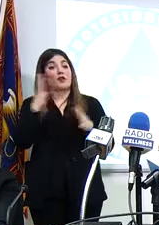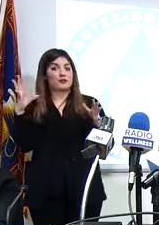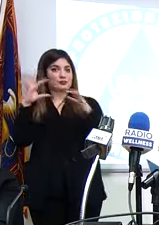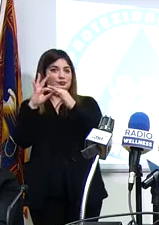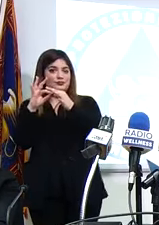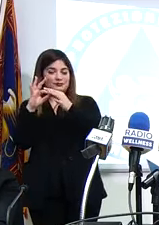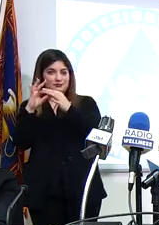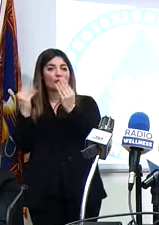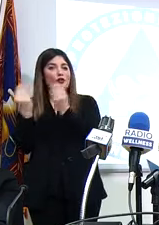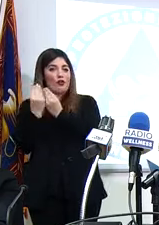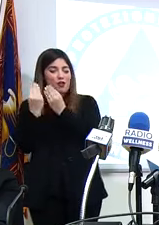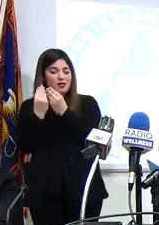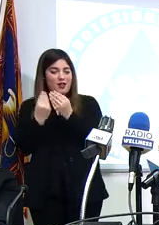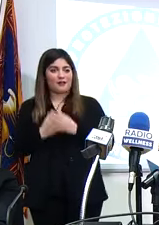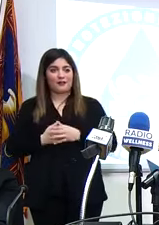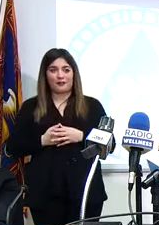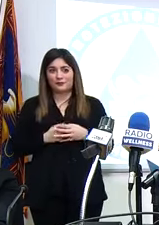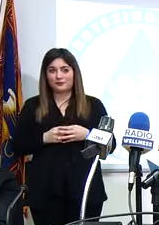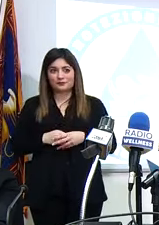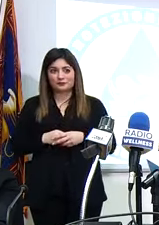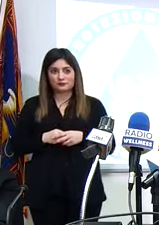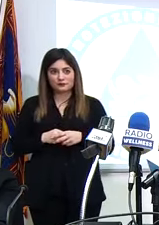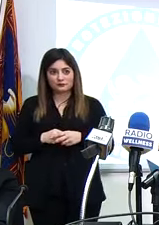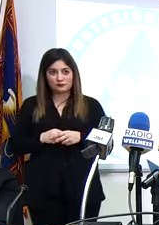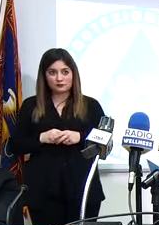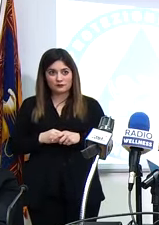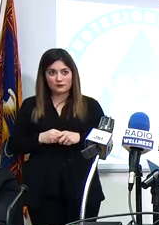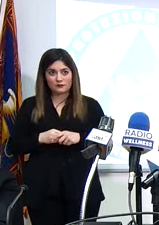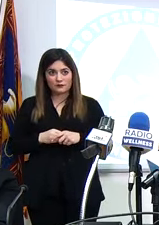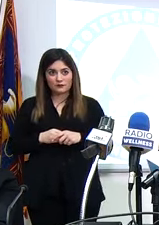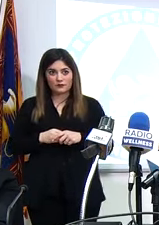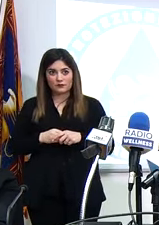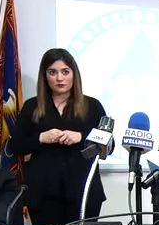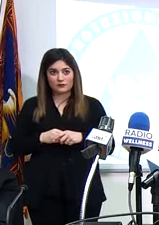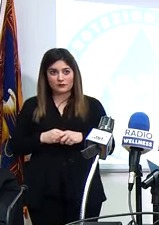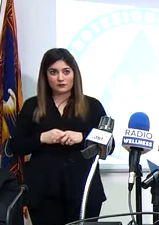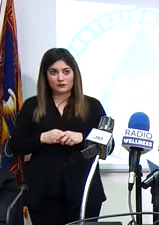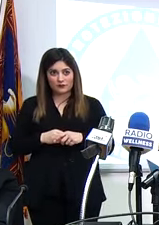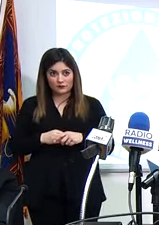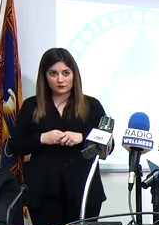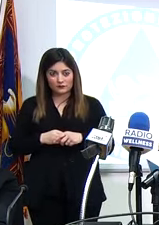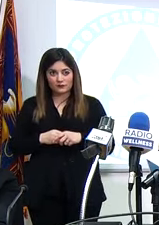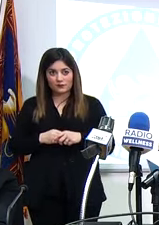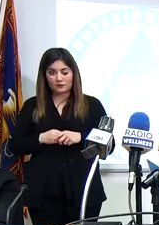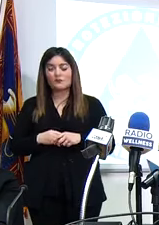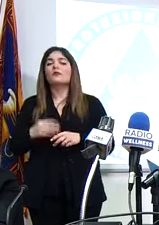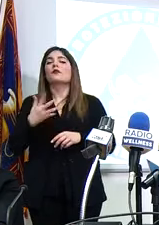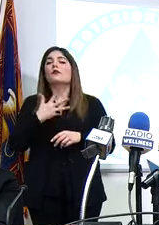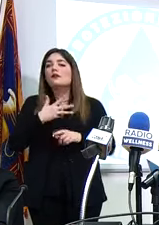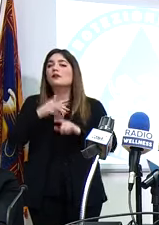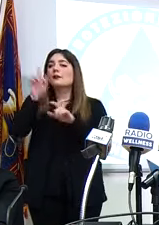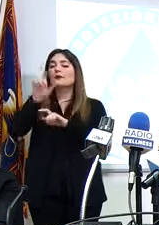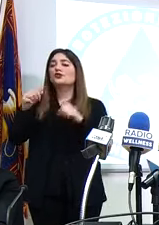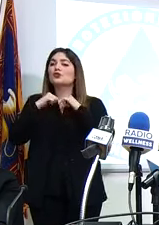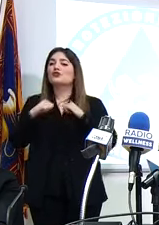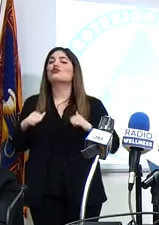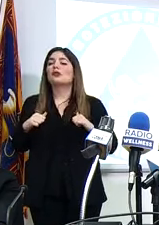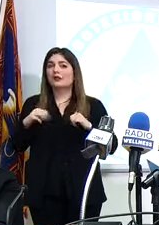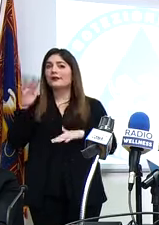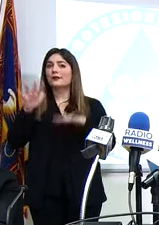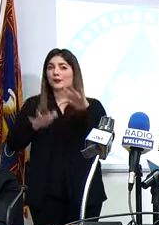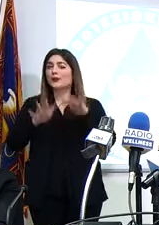collega, i dubbi dei telespettatori, che ovviamente non masticano di